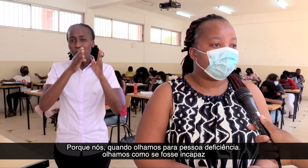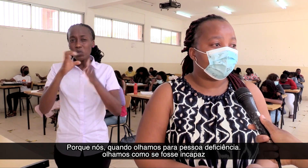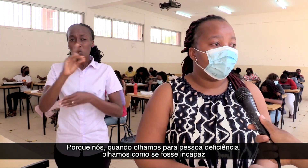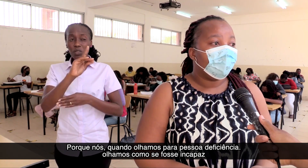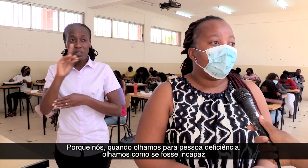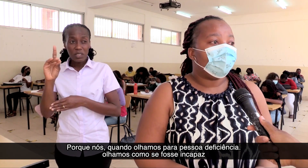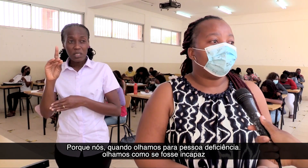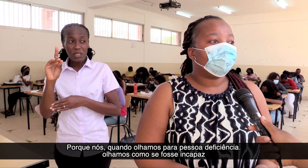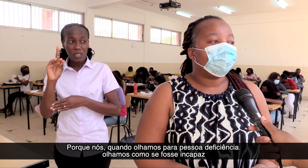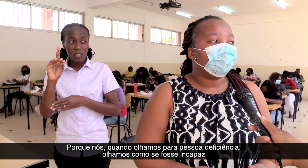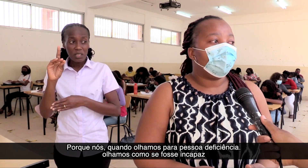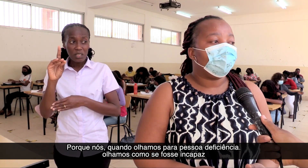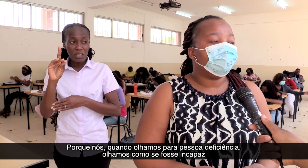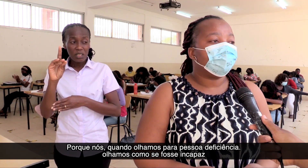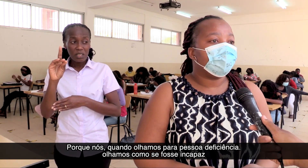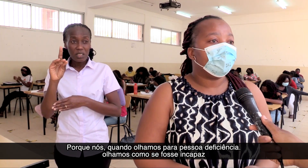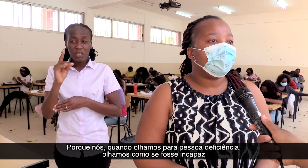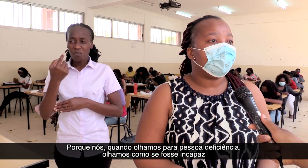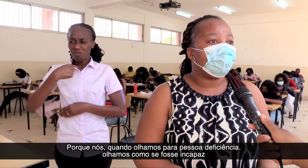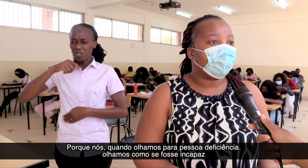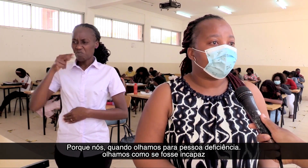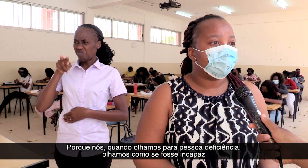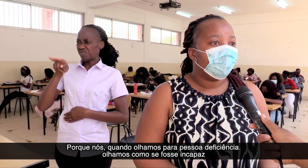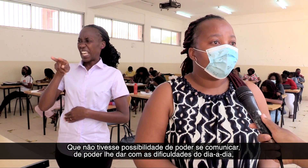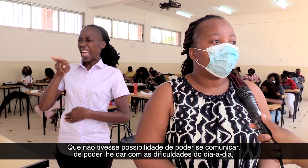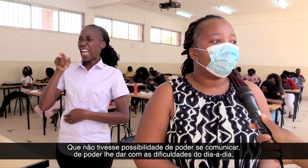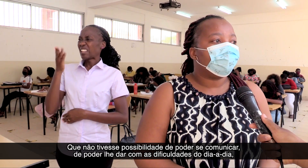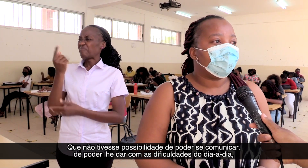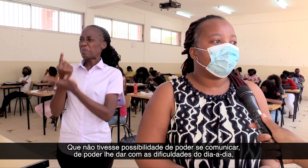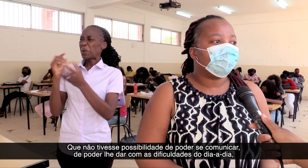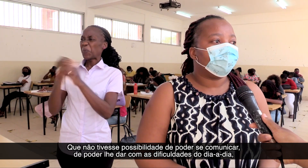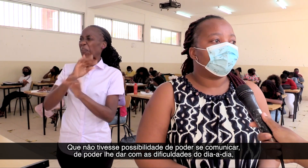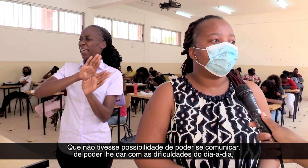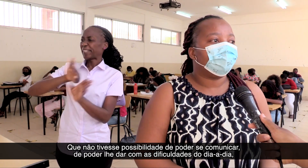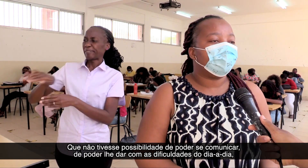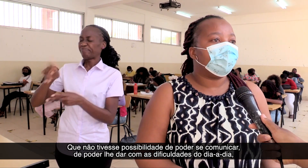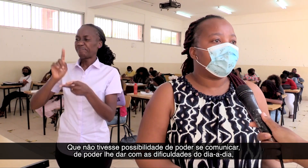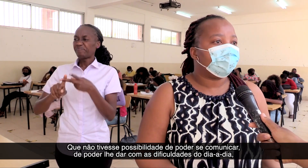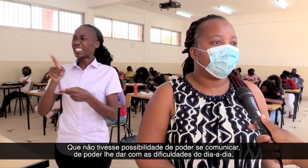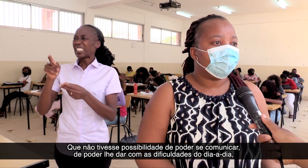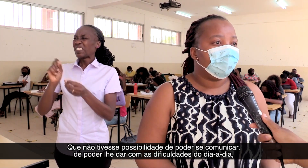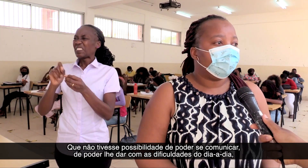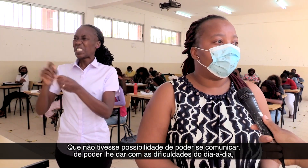deficiência, olhamos como se fosse alguém incapaz, que não tivesse possibilidades de